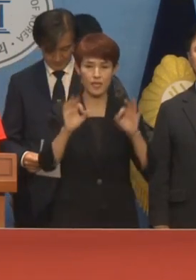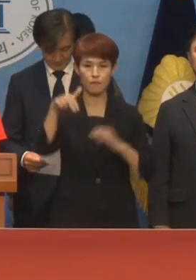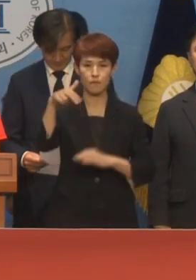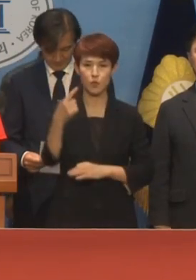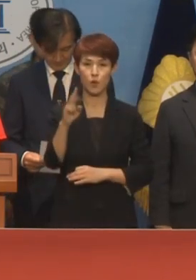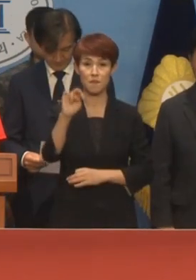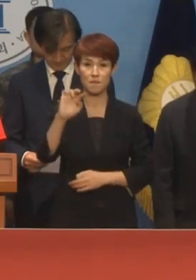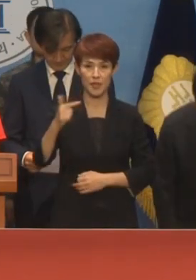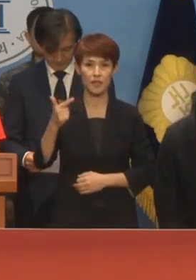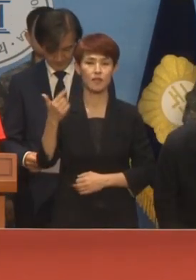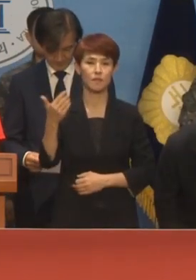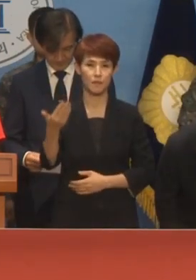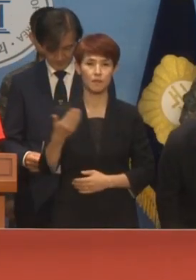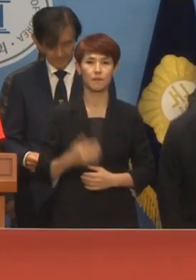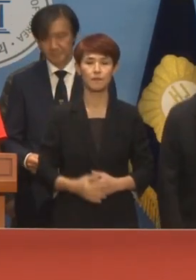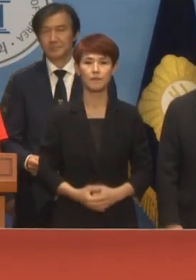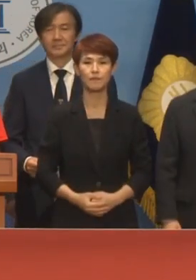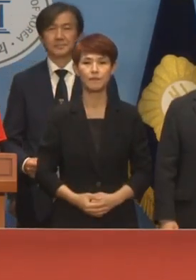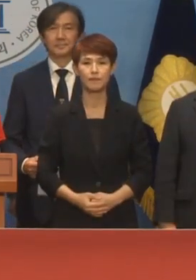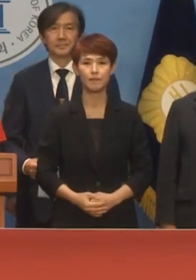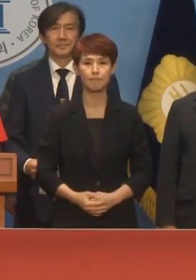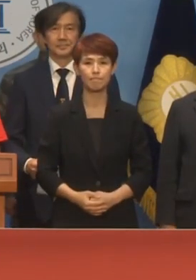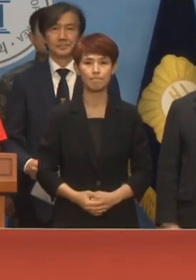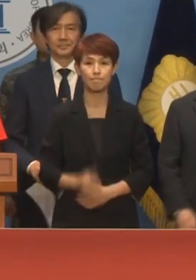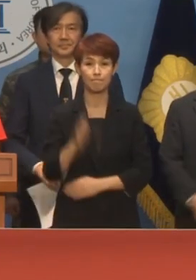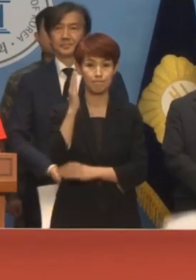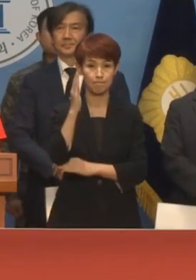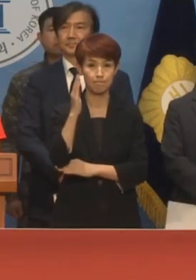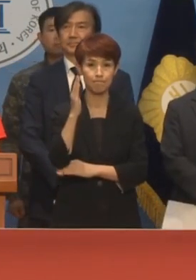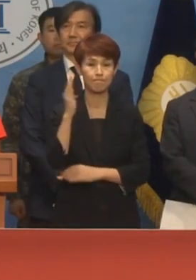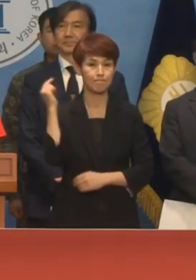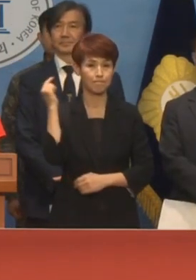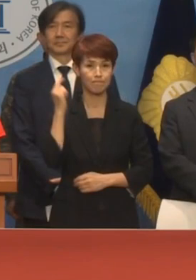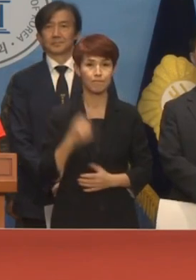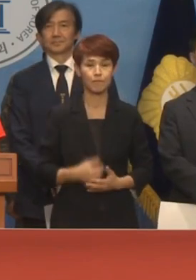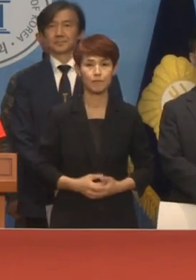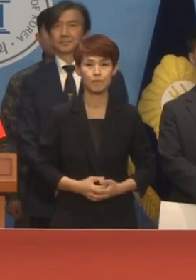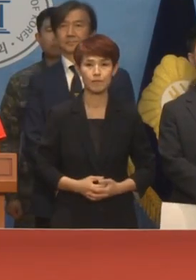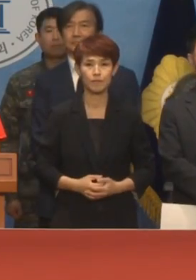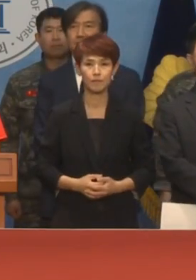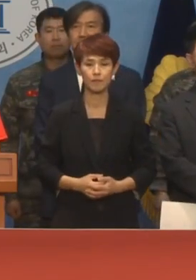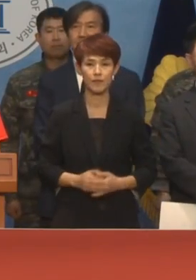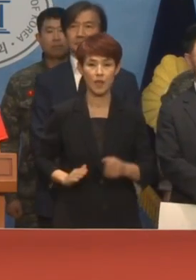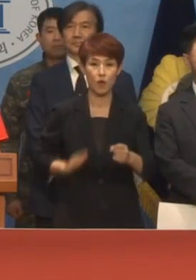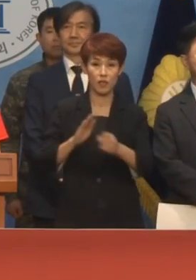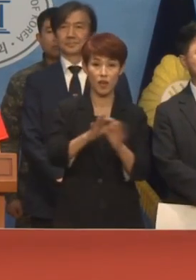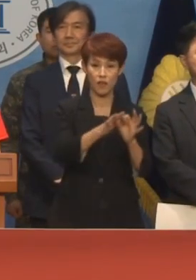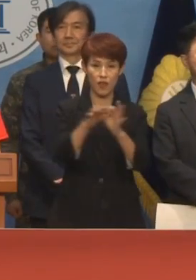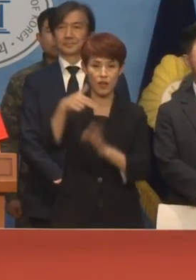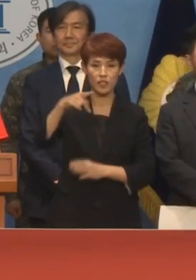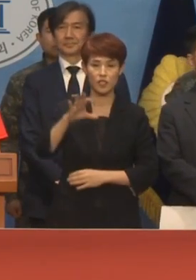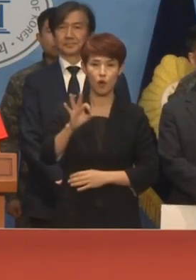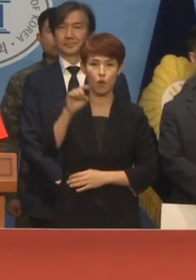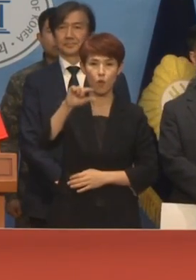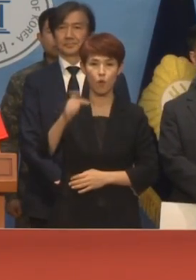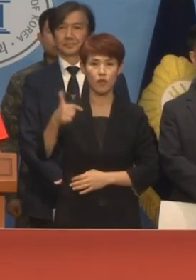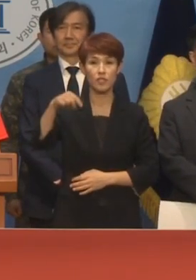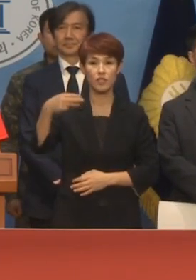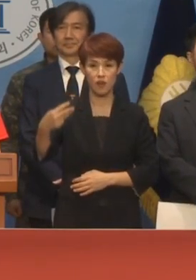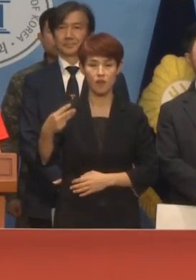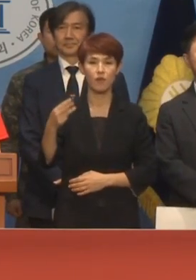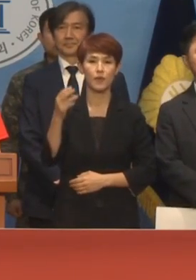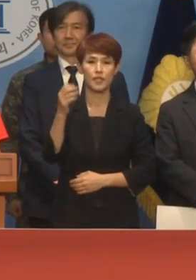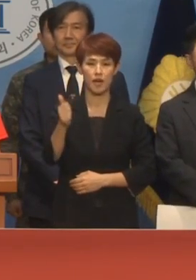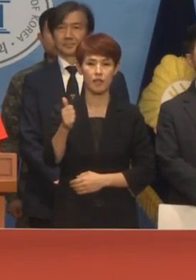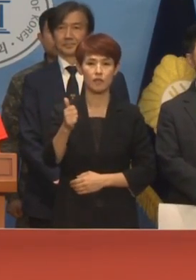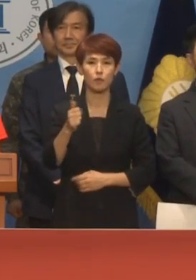의원님 참석해 주셨습니다. 이제 발언을 들을 텐데요. 발언 순서는 해병대 예비역연대 정원철 회장, 그리고 전재수